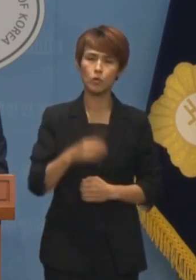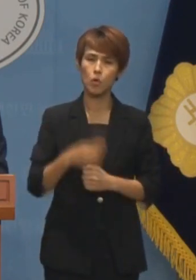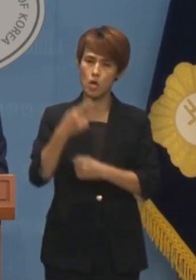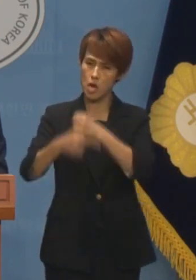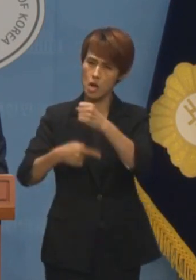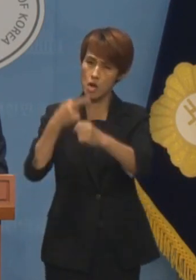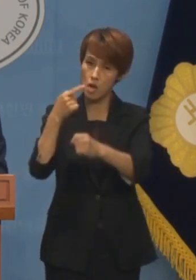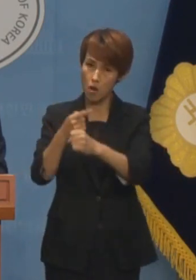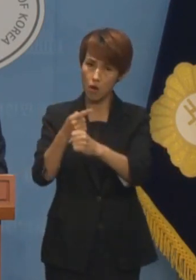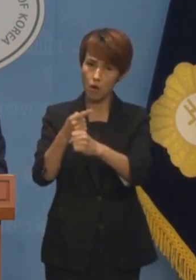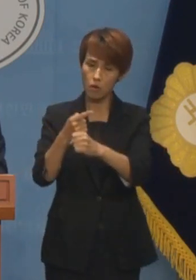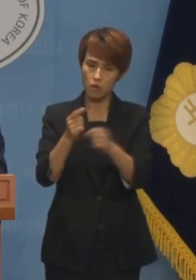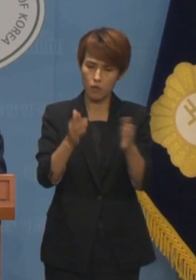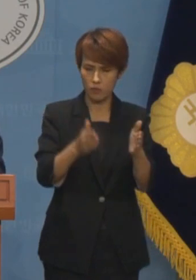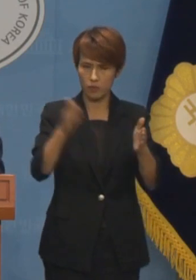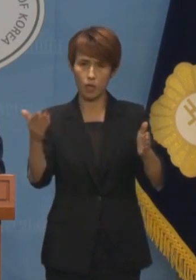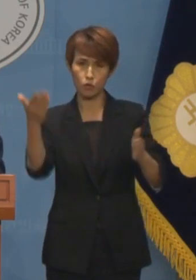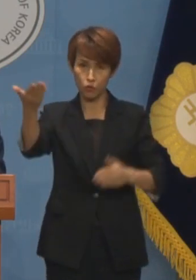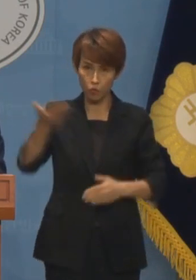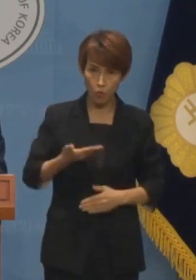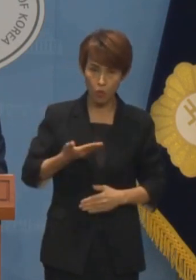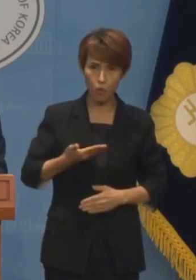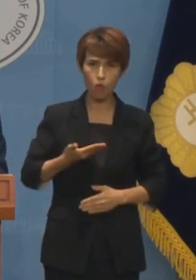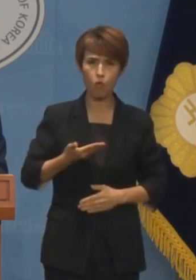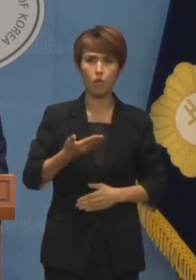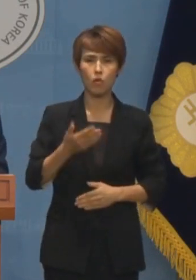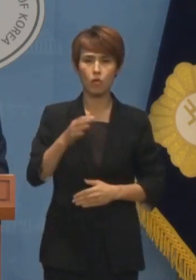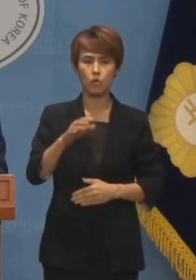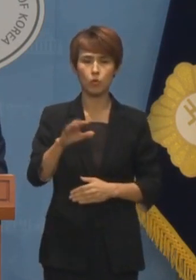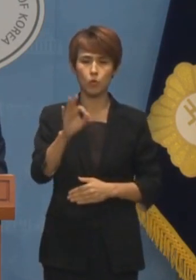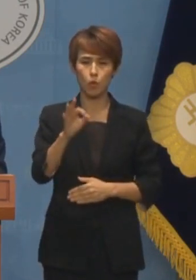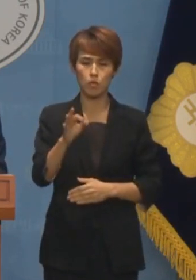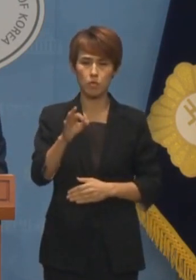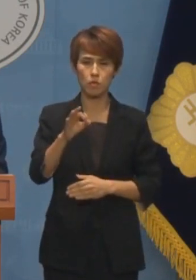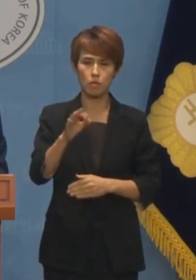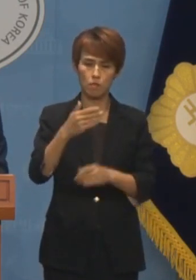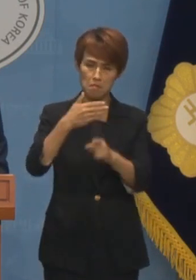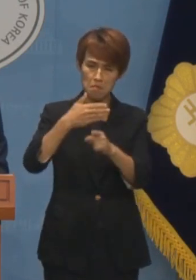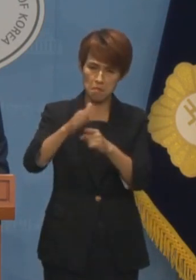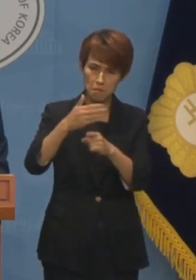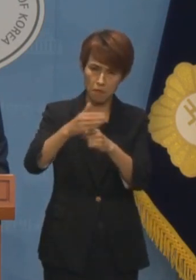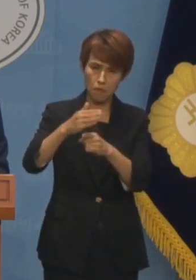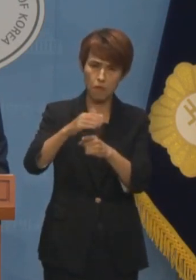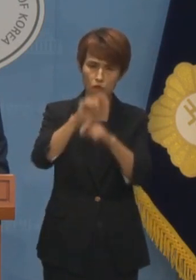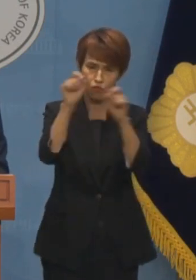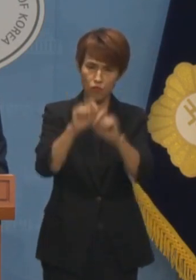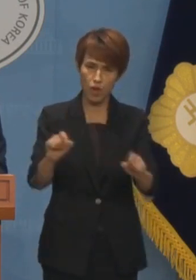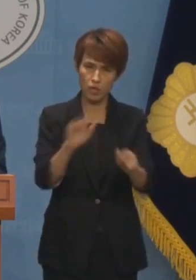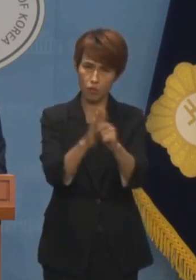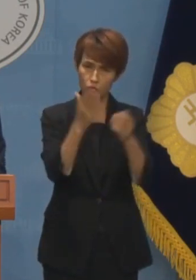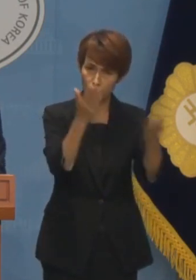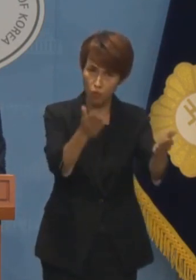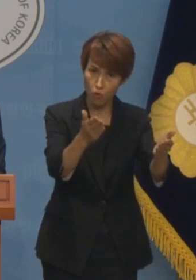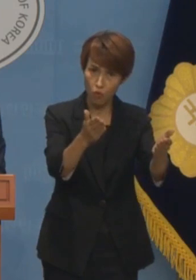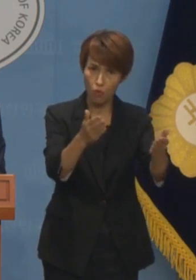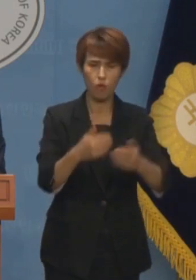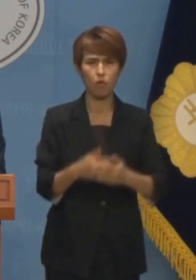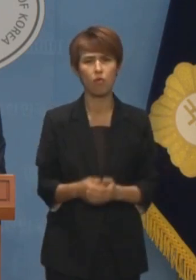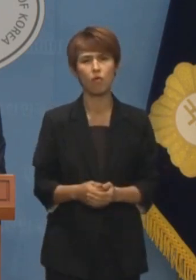1년 만기 연장 및 상환유예 지원 요청에 머물고 있습니다.